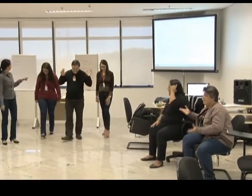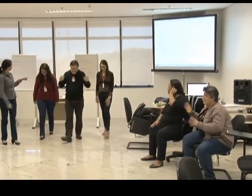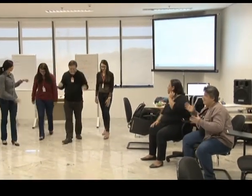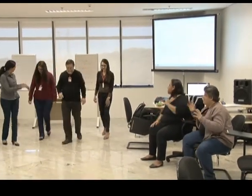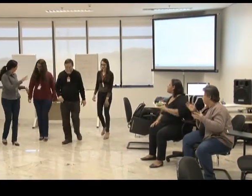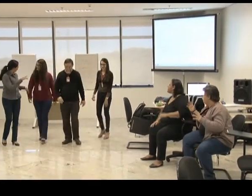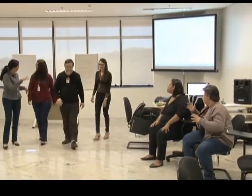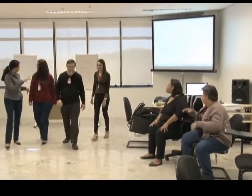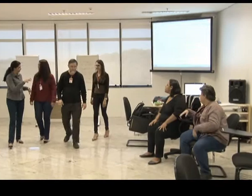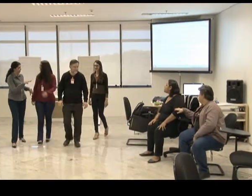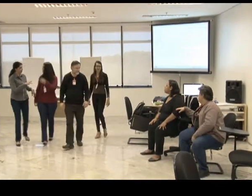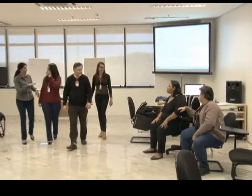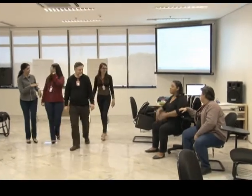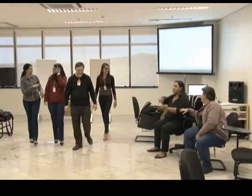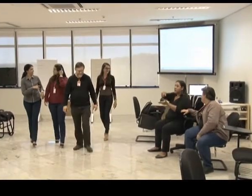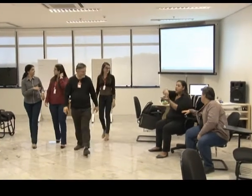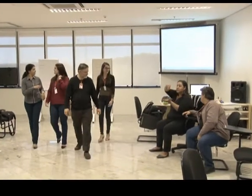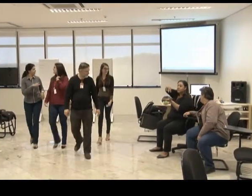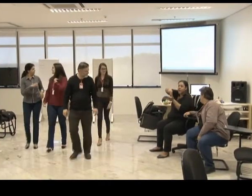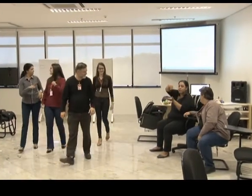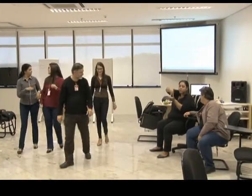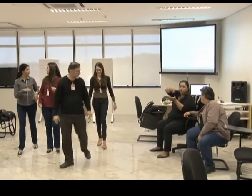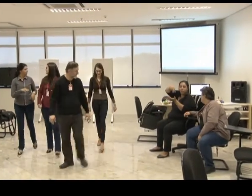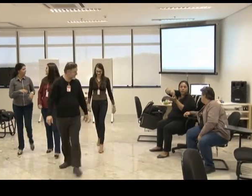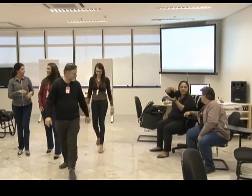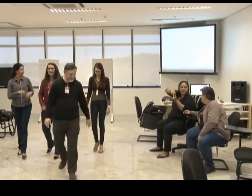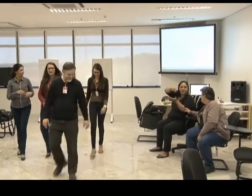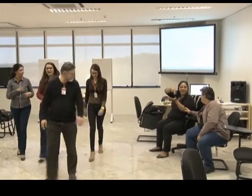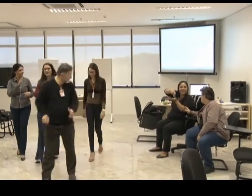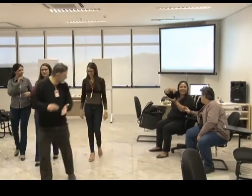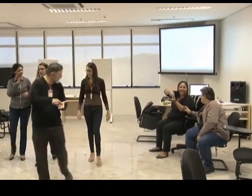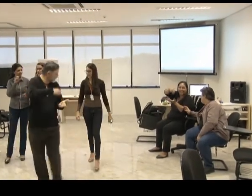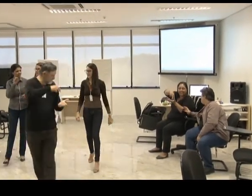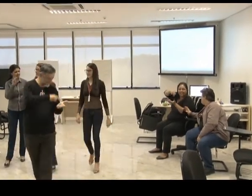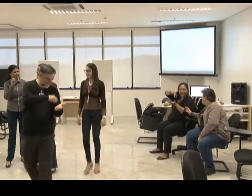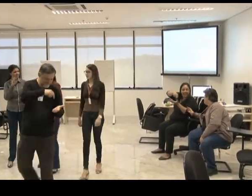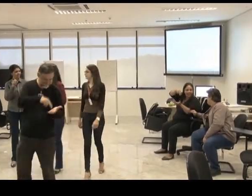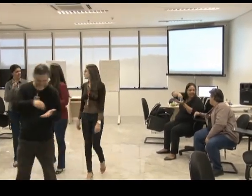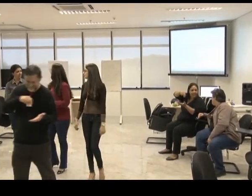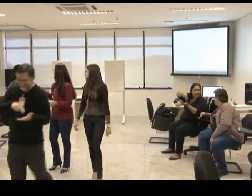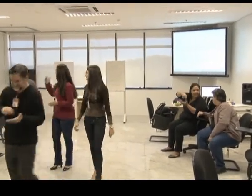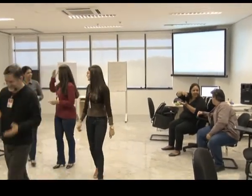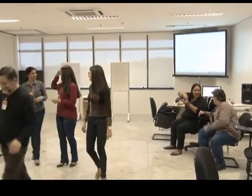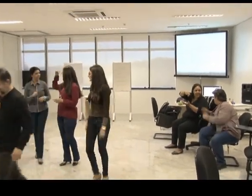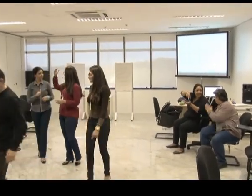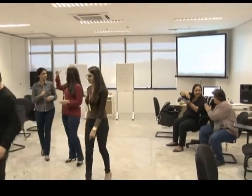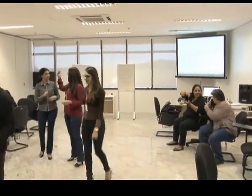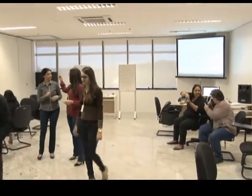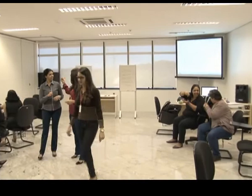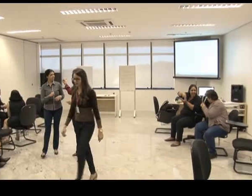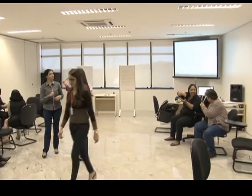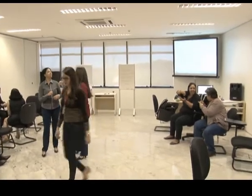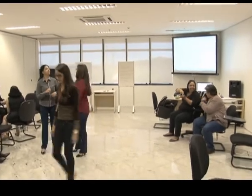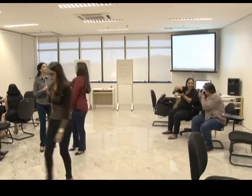Adorei os 7 pulos de ondinhas. 7 pulos. Deixa eu falar, para algumas pessoas é igreja, para outras